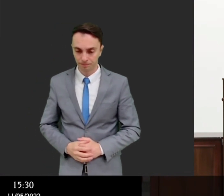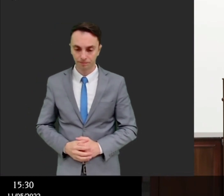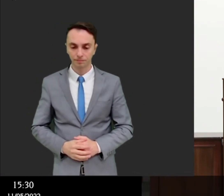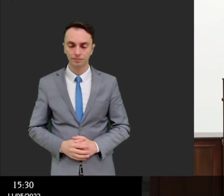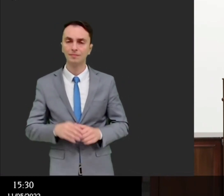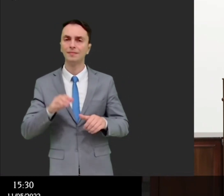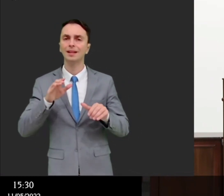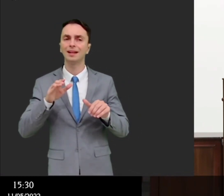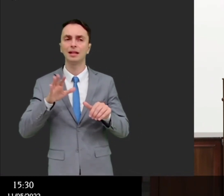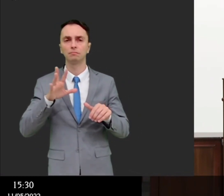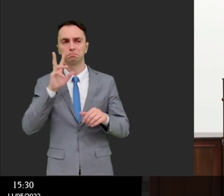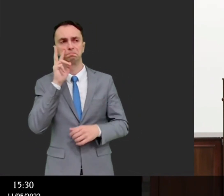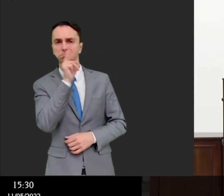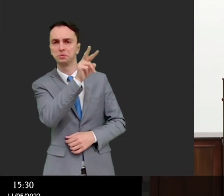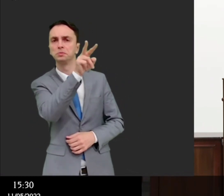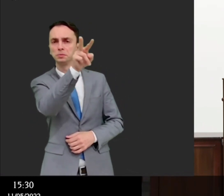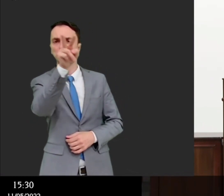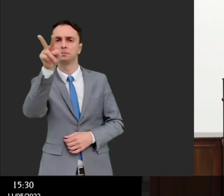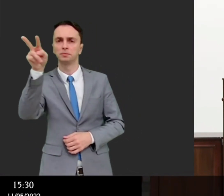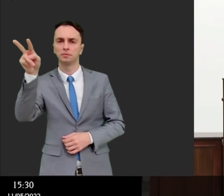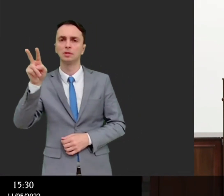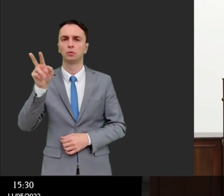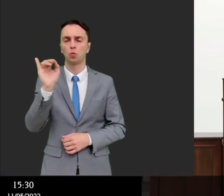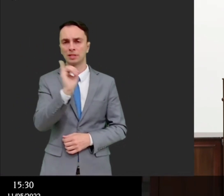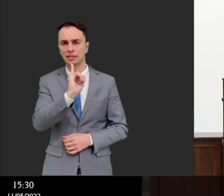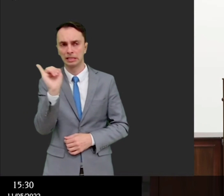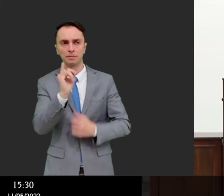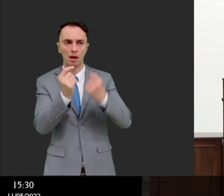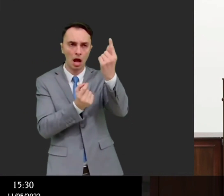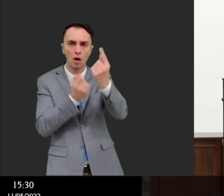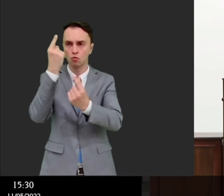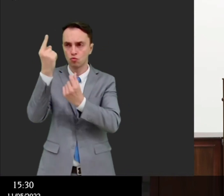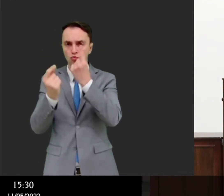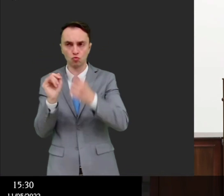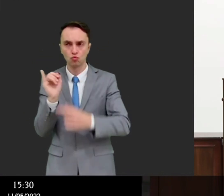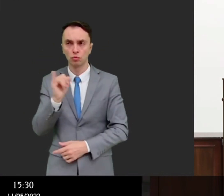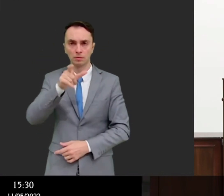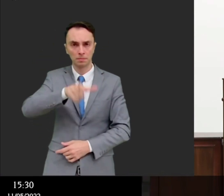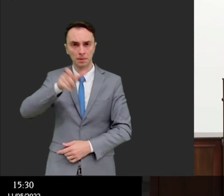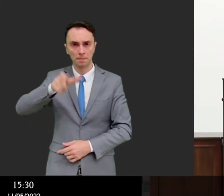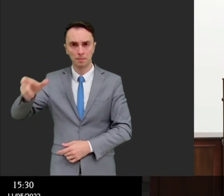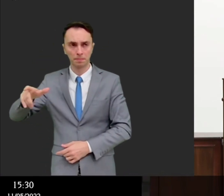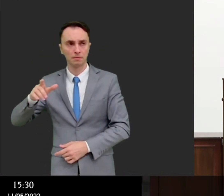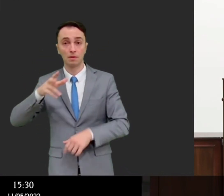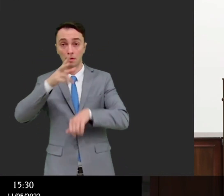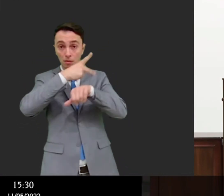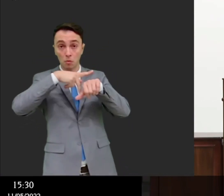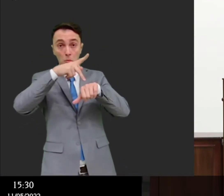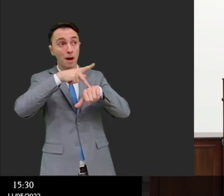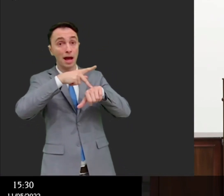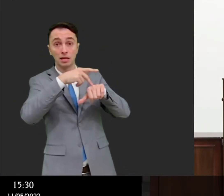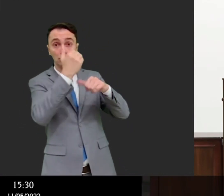alguns irmãos que daqui do Brasil viajam para outras nações,